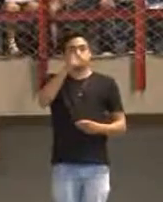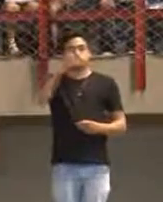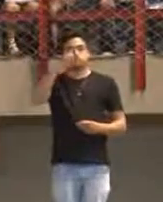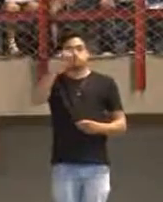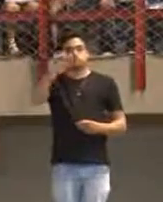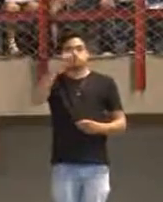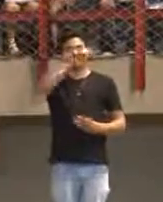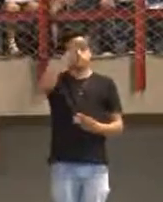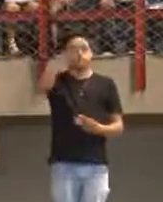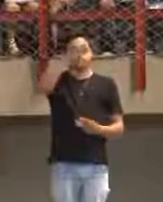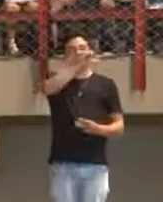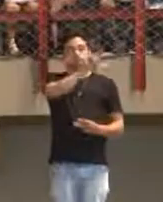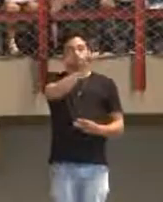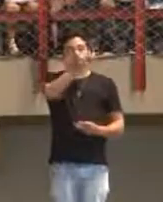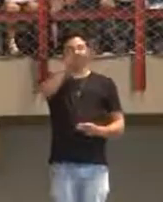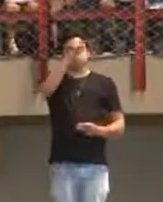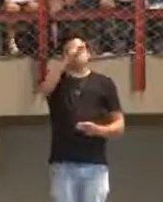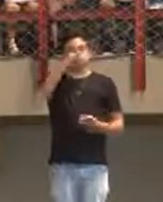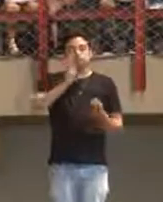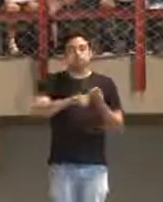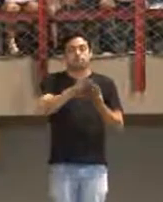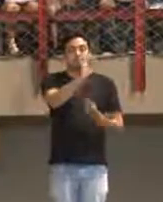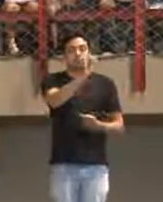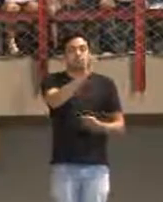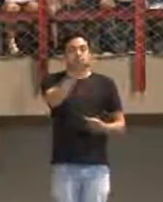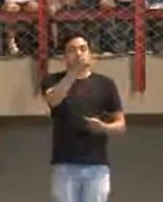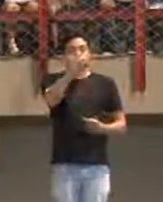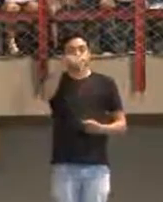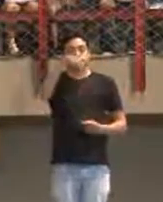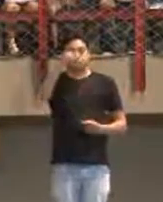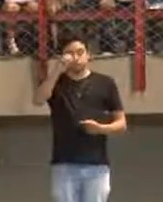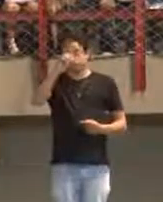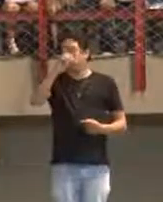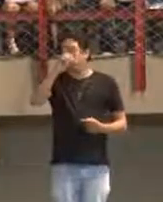lâmpada, né? Tímpano, tá?